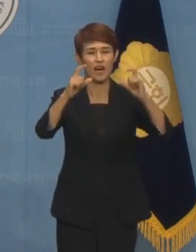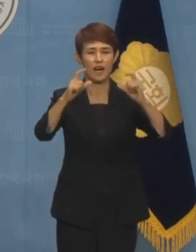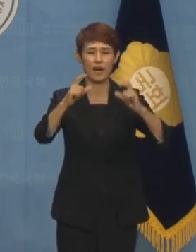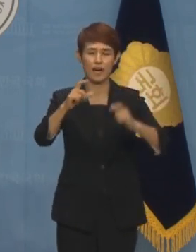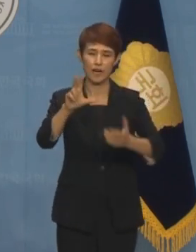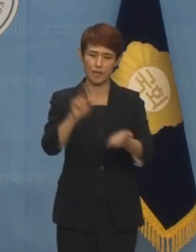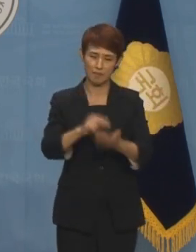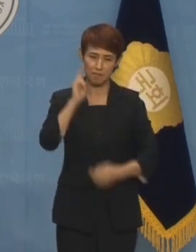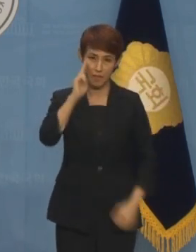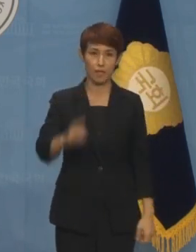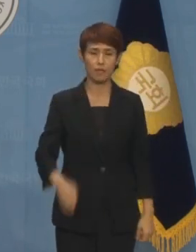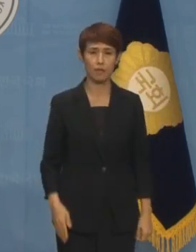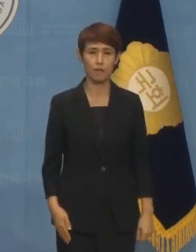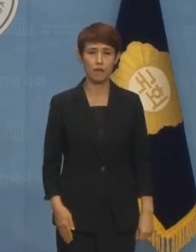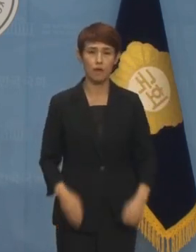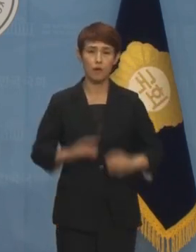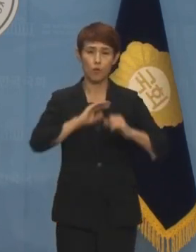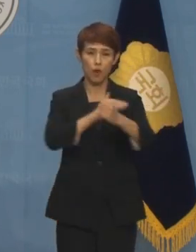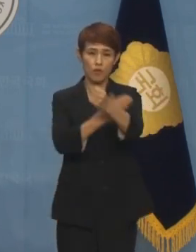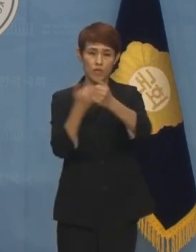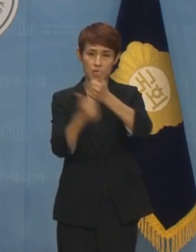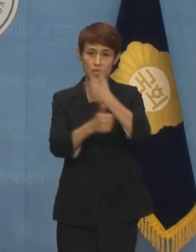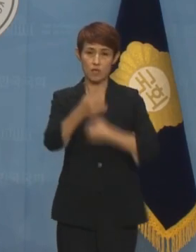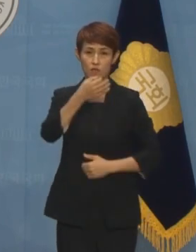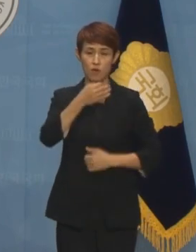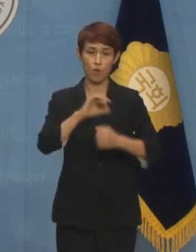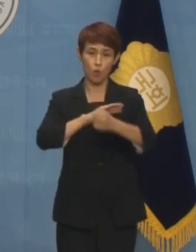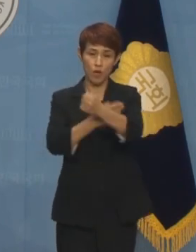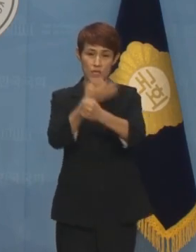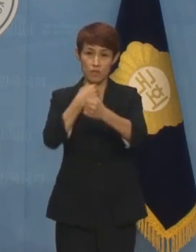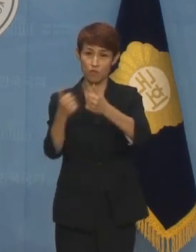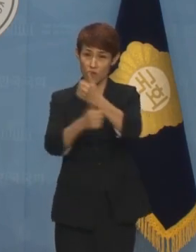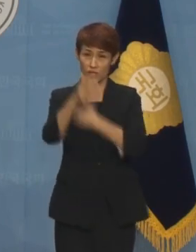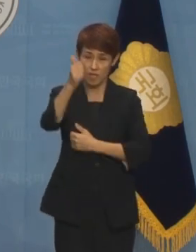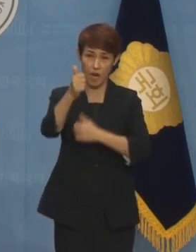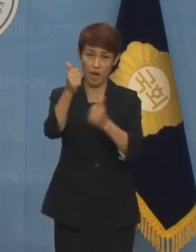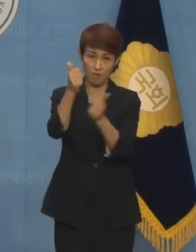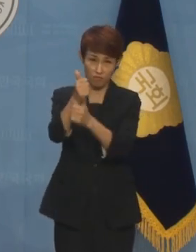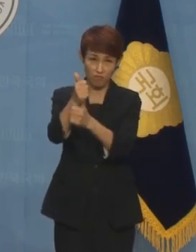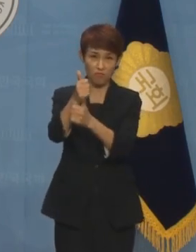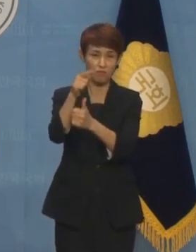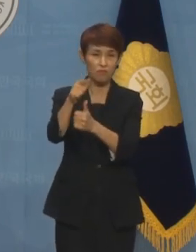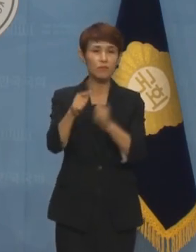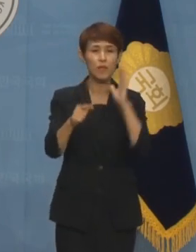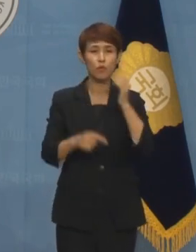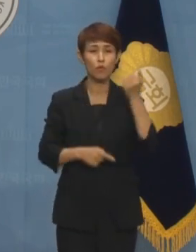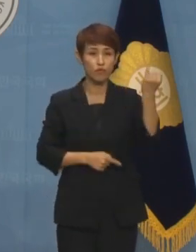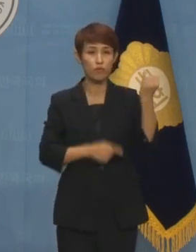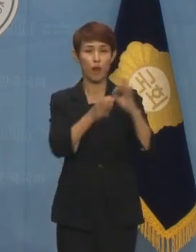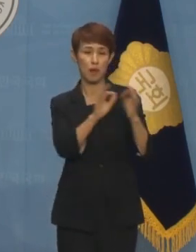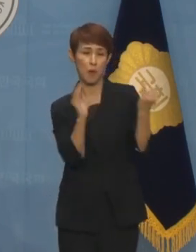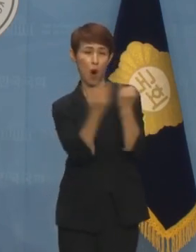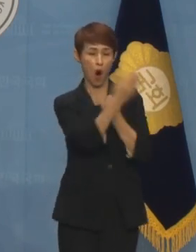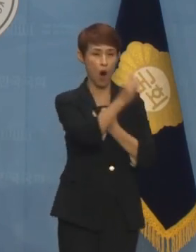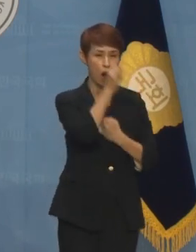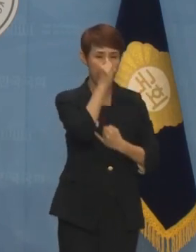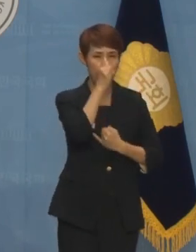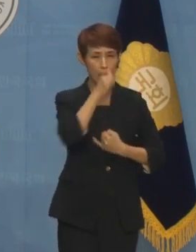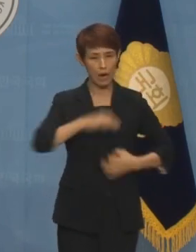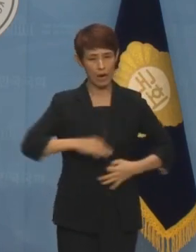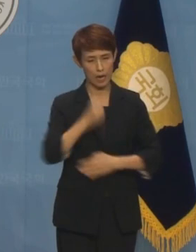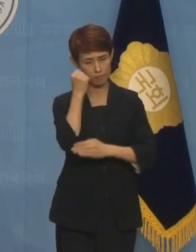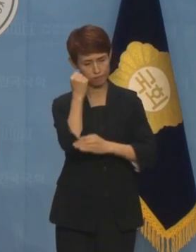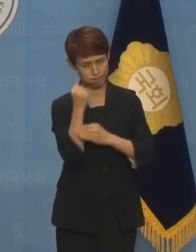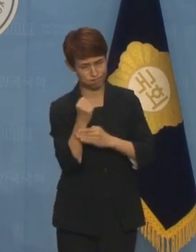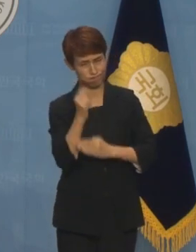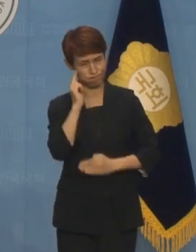유철 권익 위원장과 정승윤 부위원장이 주도한 김건희 여사 명품백 수수 종결 처리는 부패완판 윤석 왕조의